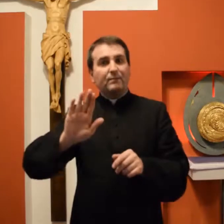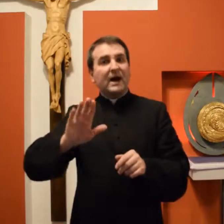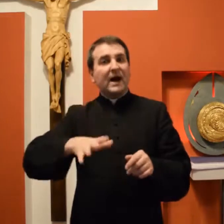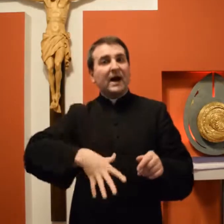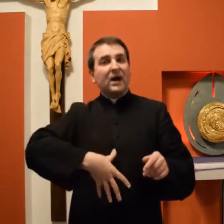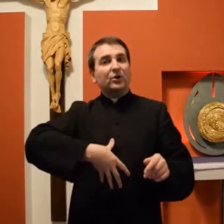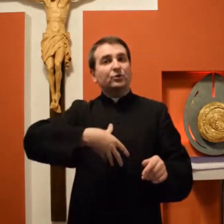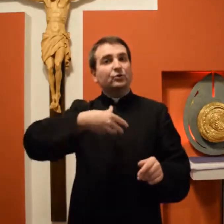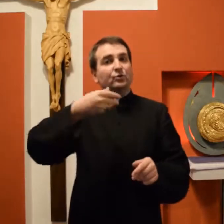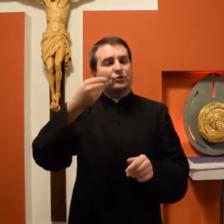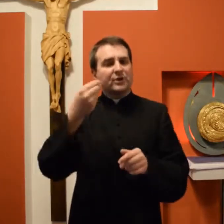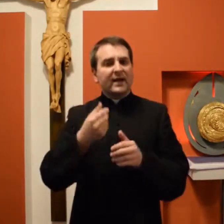ma duszę.